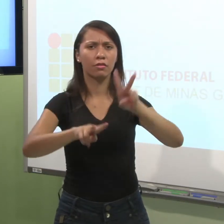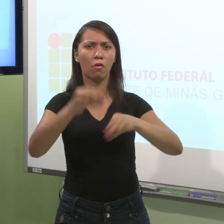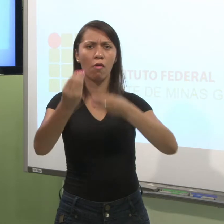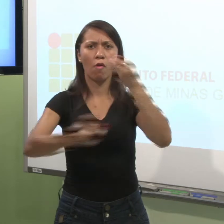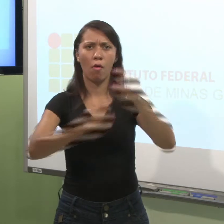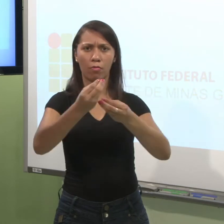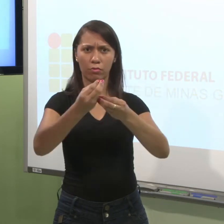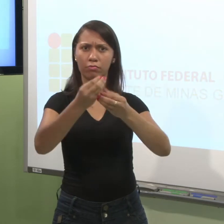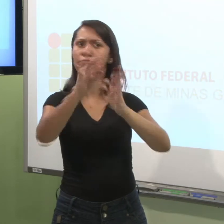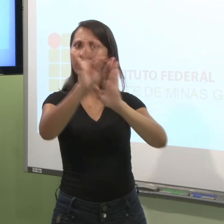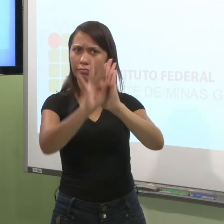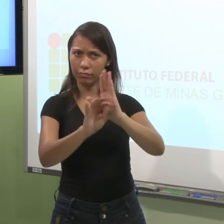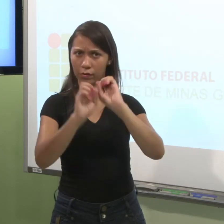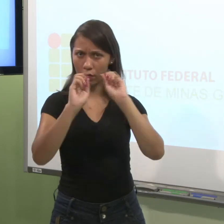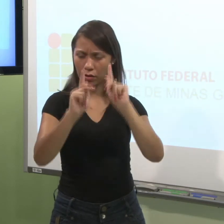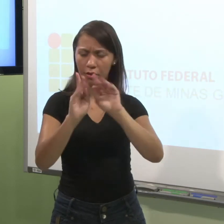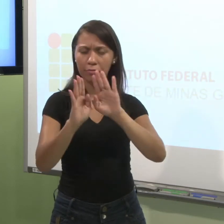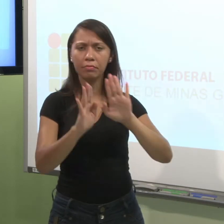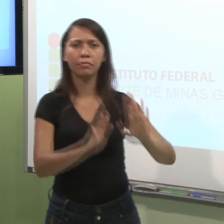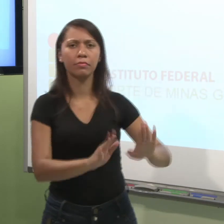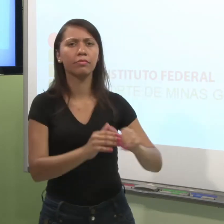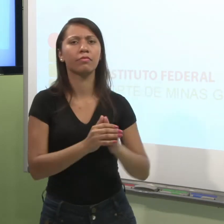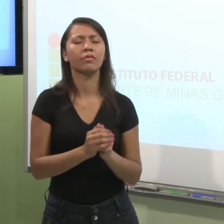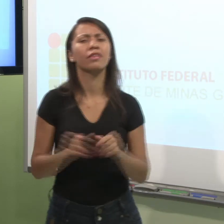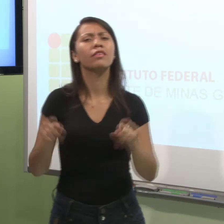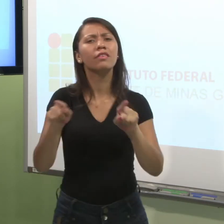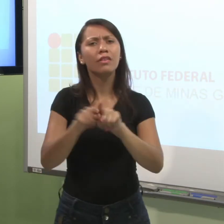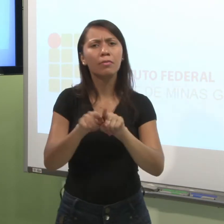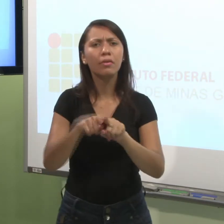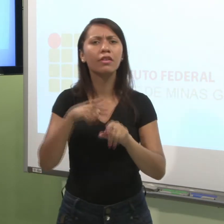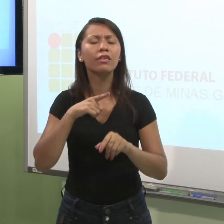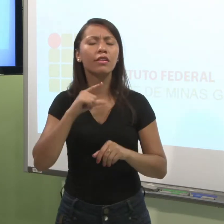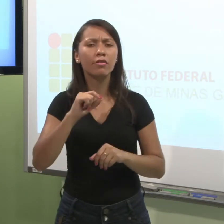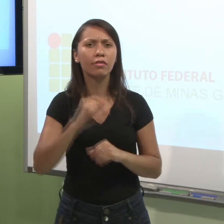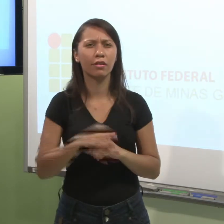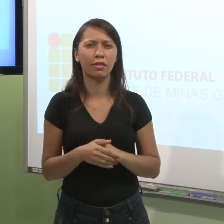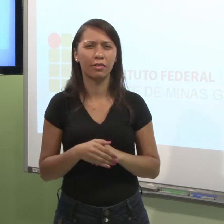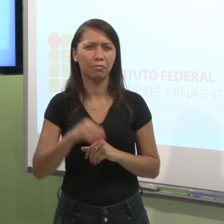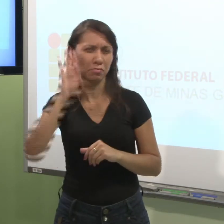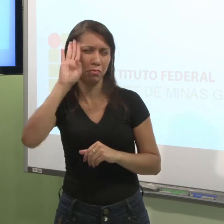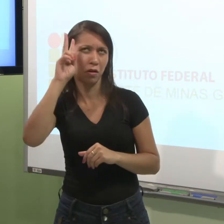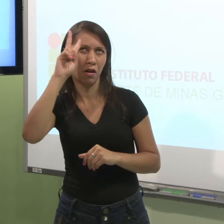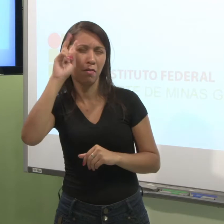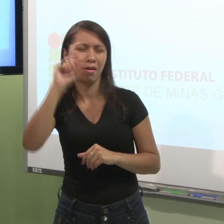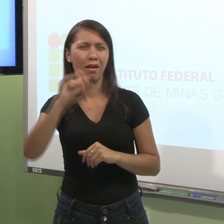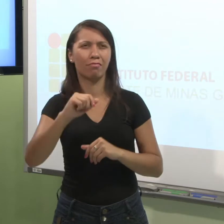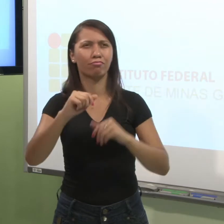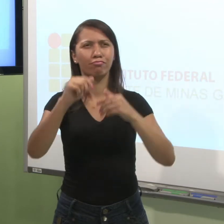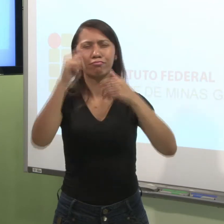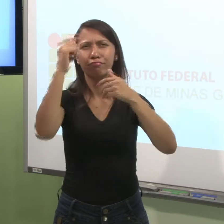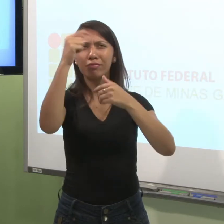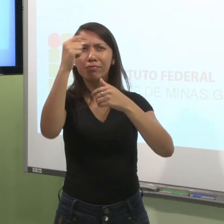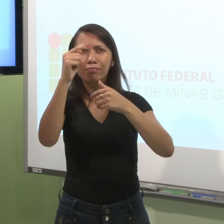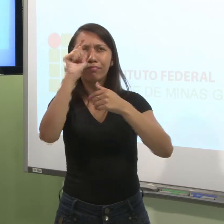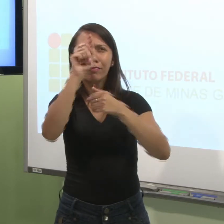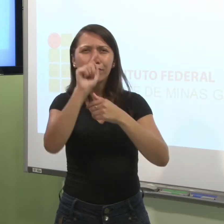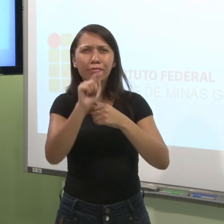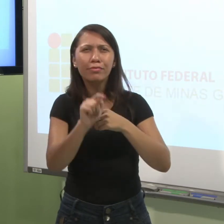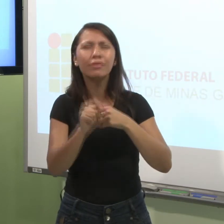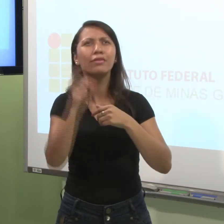Acho que até aqui está tranquilo, ok? Outro tópico a ser relembrado, lembram que falamos sobre a sequência de uso de um processador